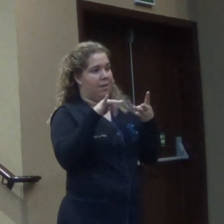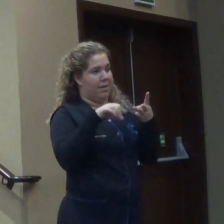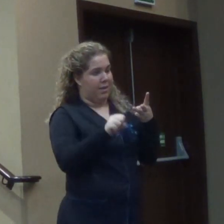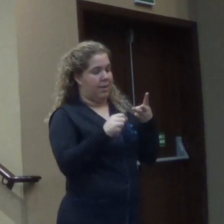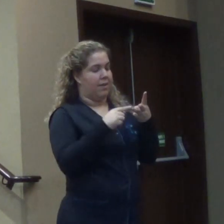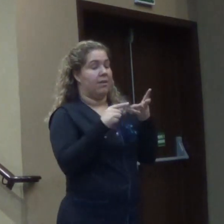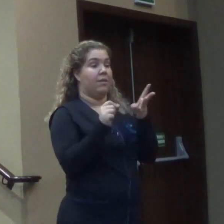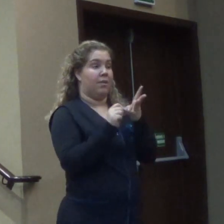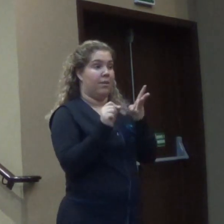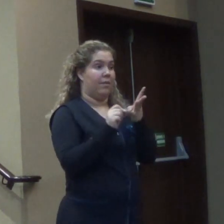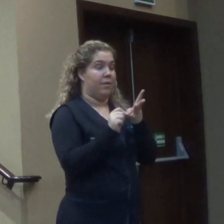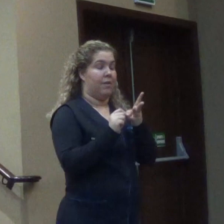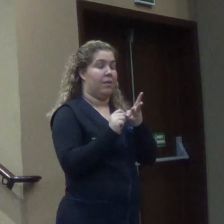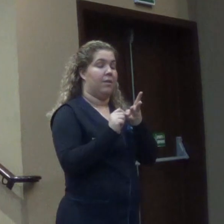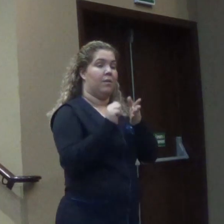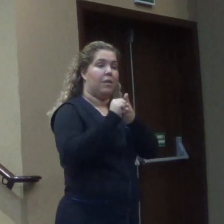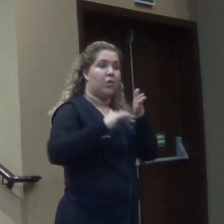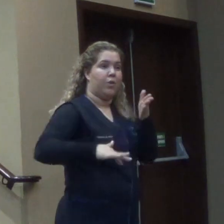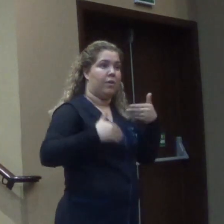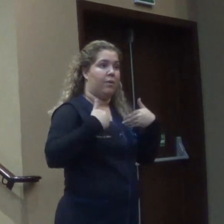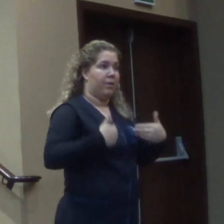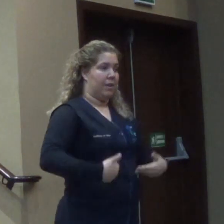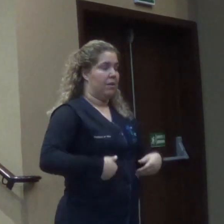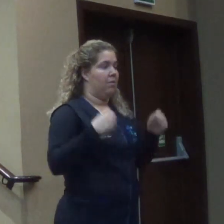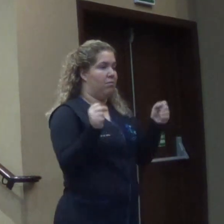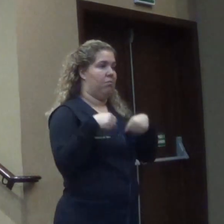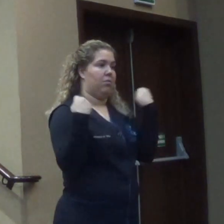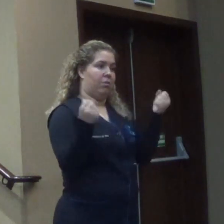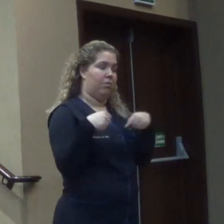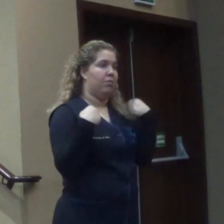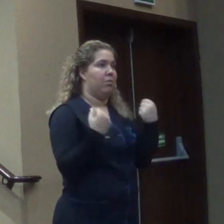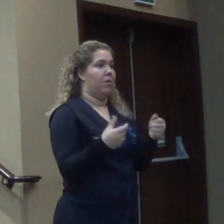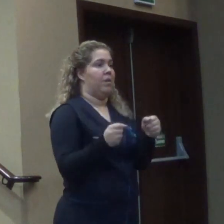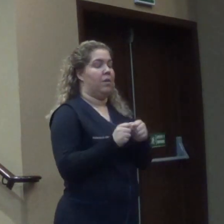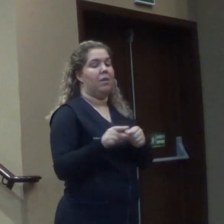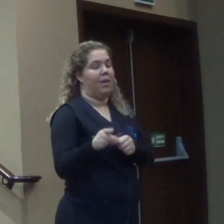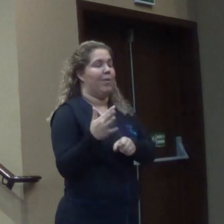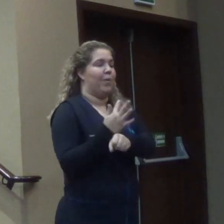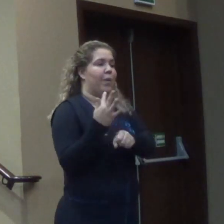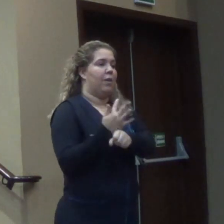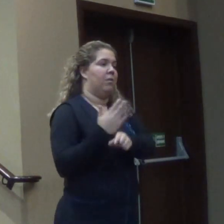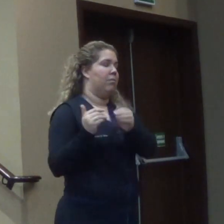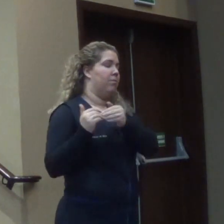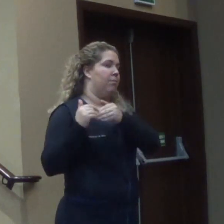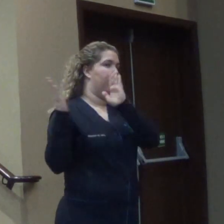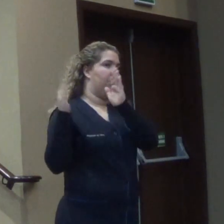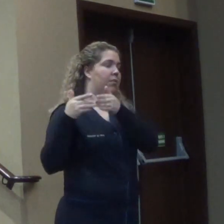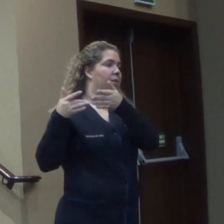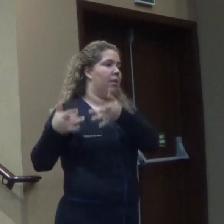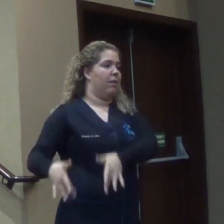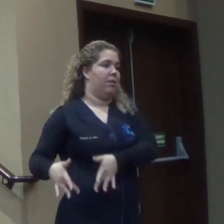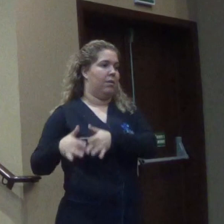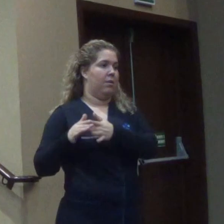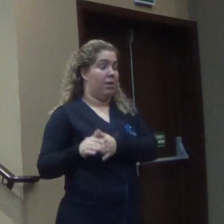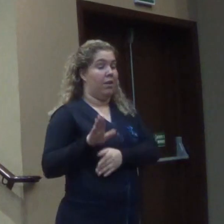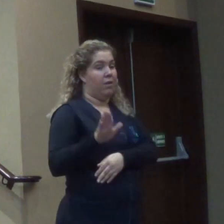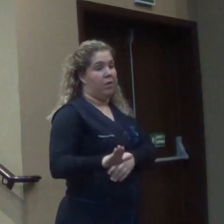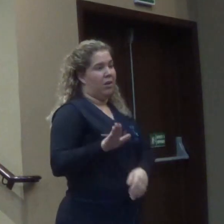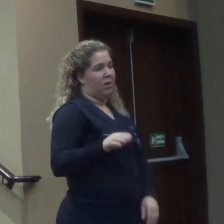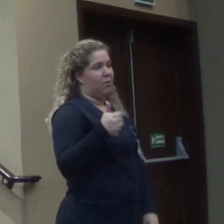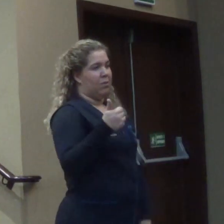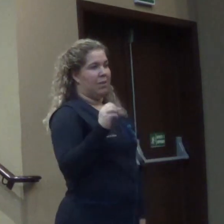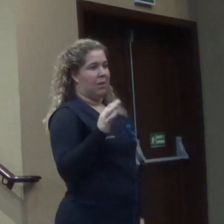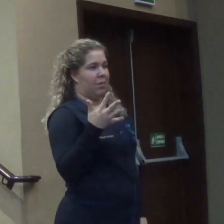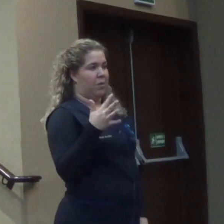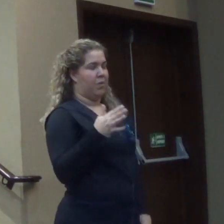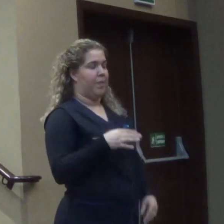regular, controlando o estresse e tendo grupos de apoio. Talvez muitos não aguentaram e desistiram do estudo. Né? E